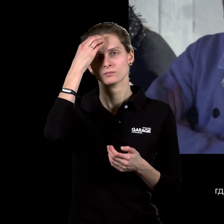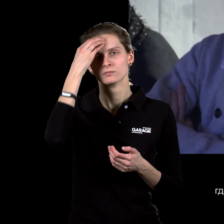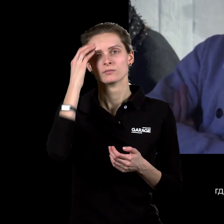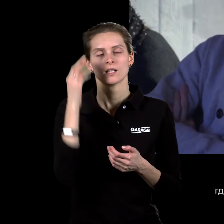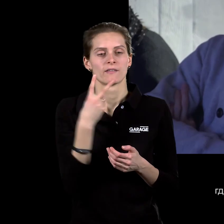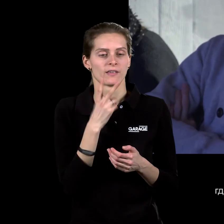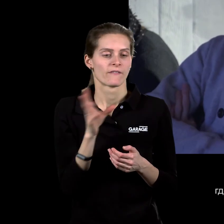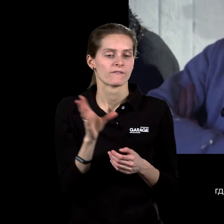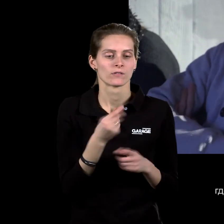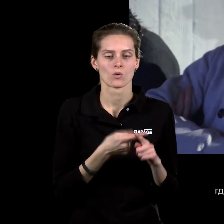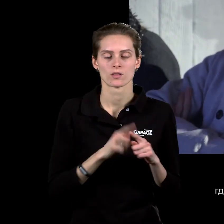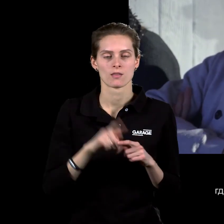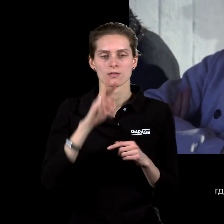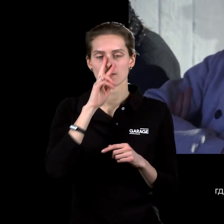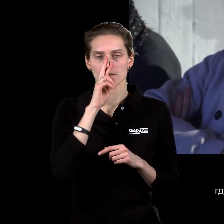неправильным,